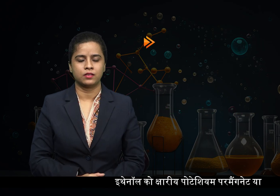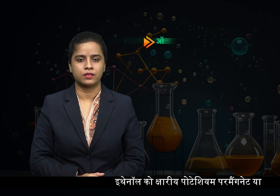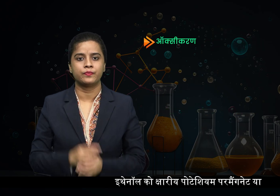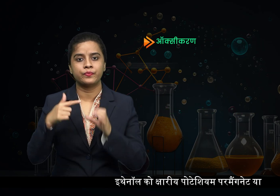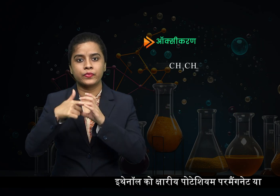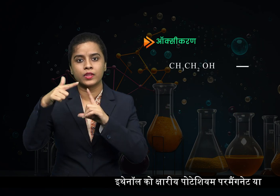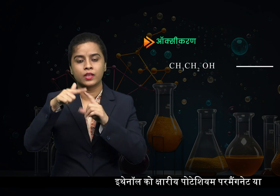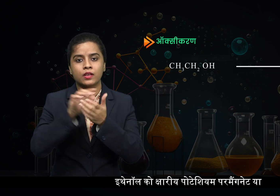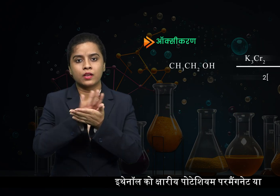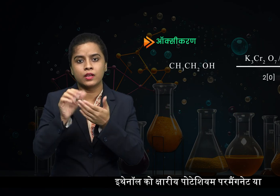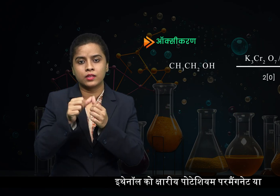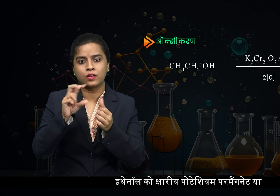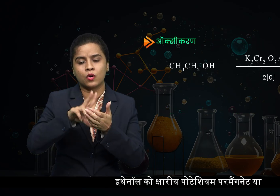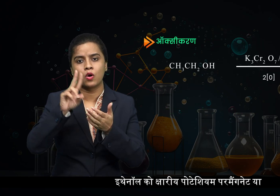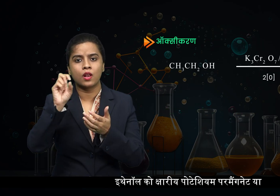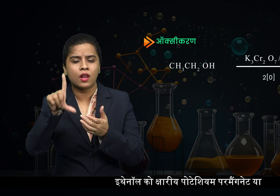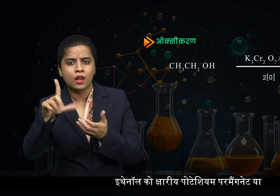इथेनॉल को क्षारीय पोटेशियम